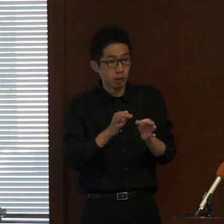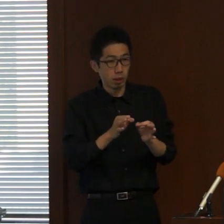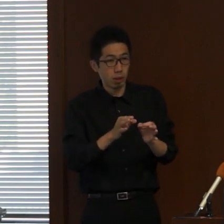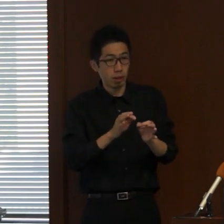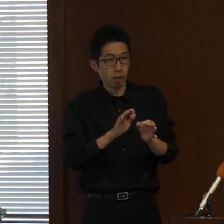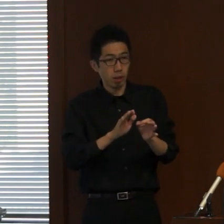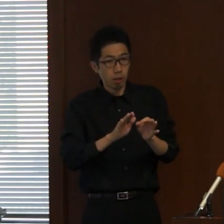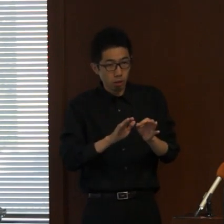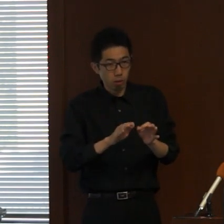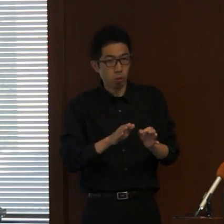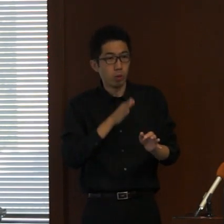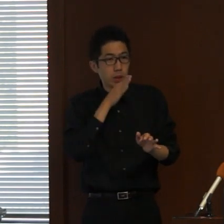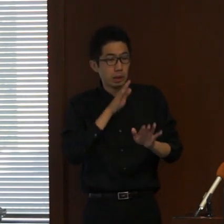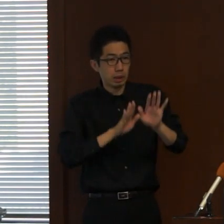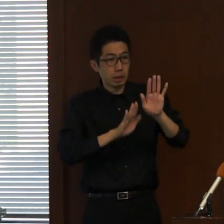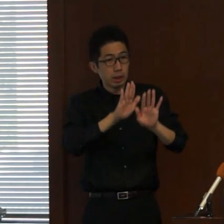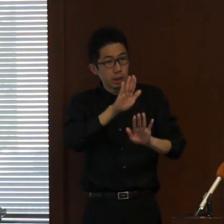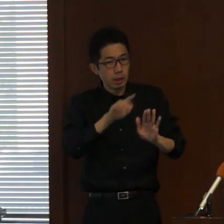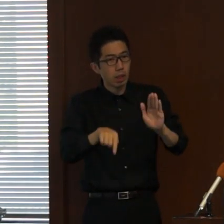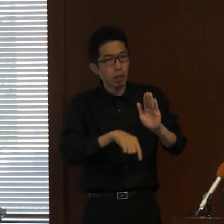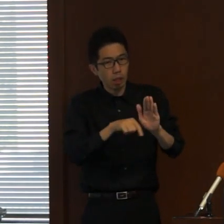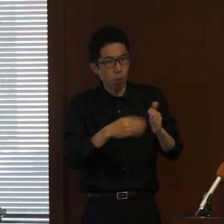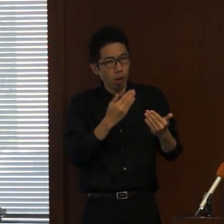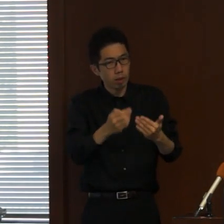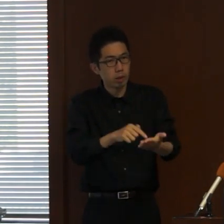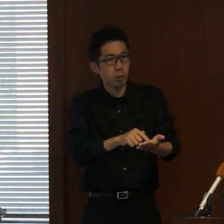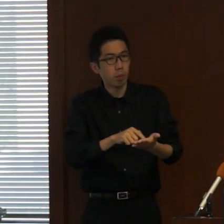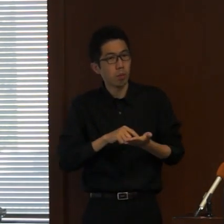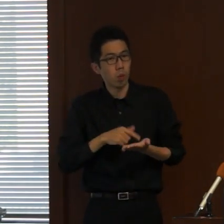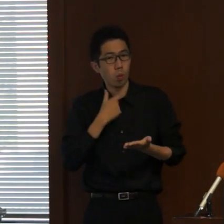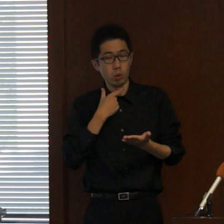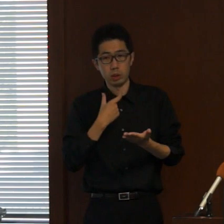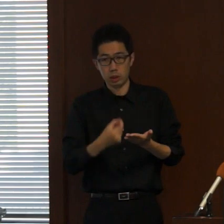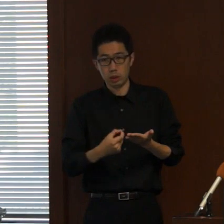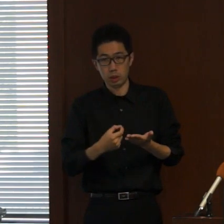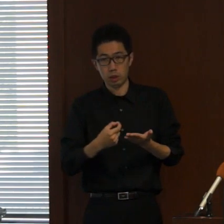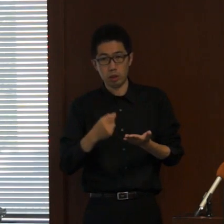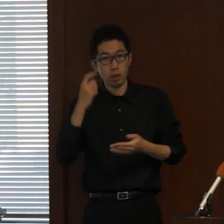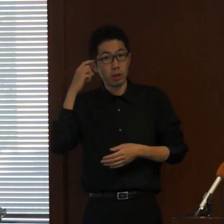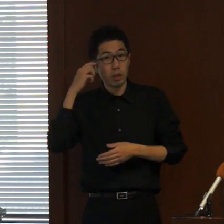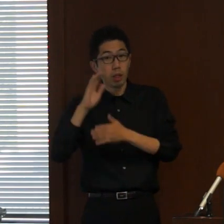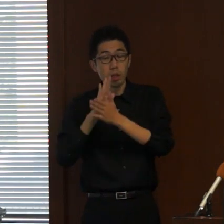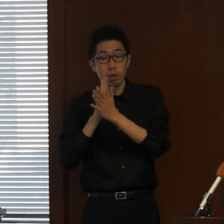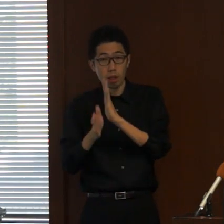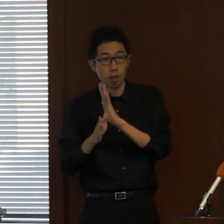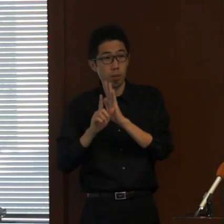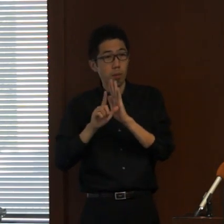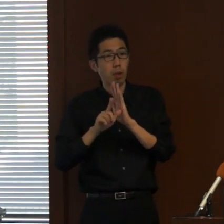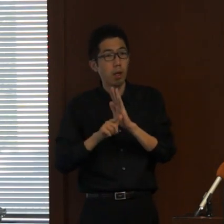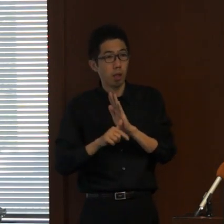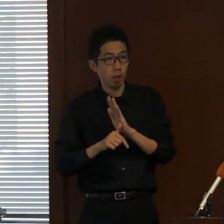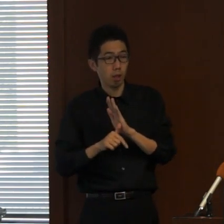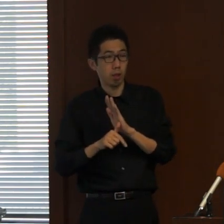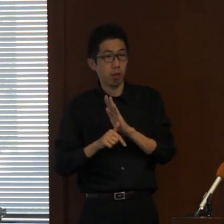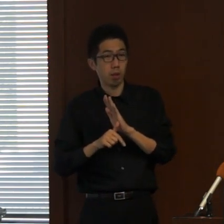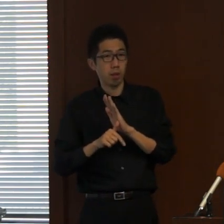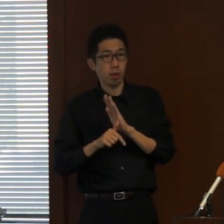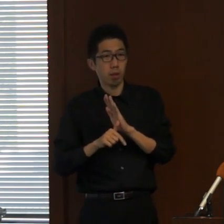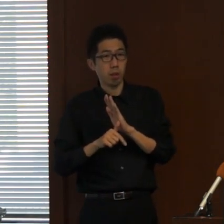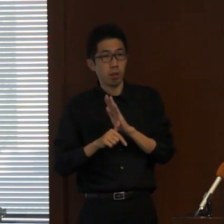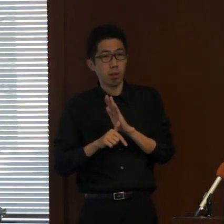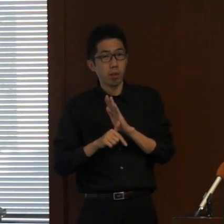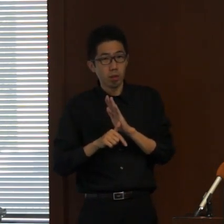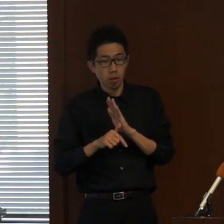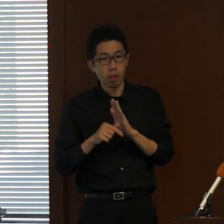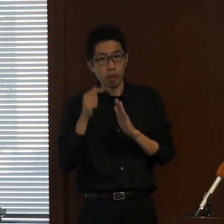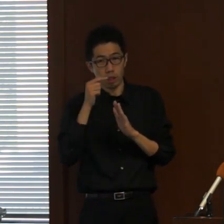ぜひ申告していただきたいと思います。特に佐賀県の場合は非常にあの小さく狭くて、そして人が注目